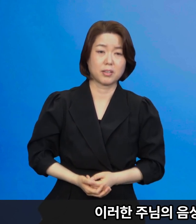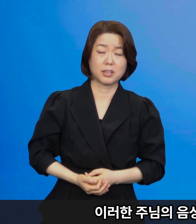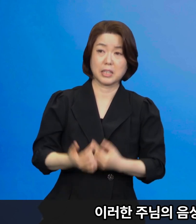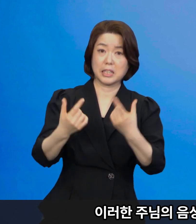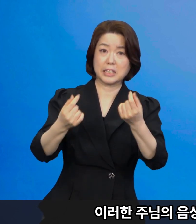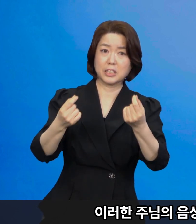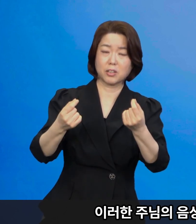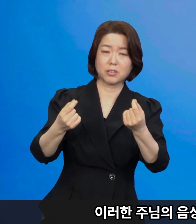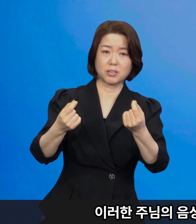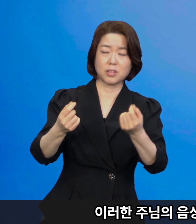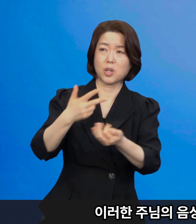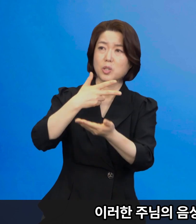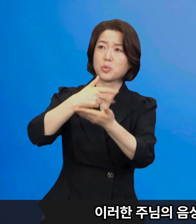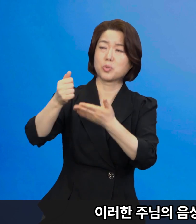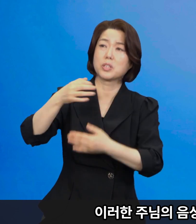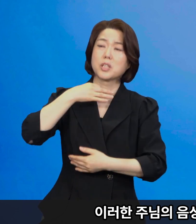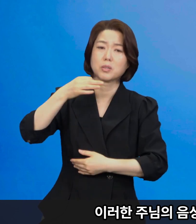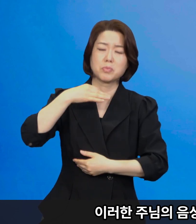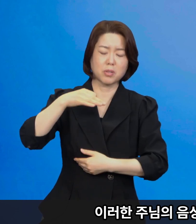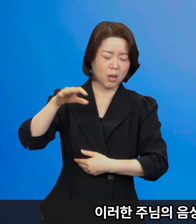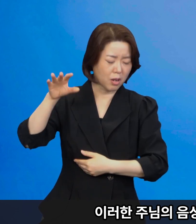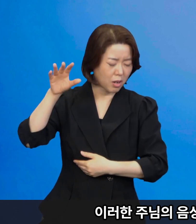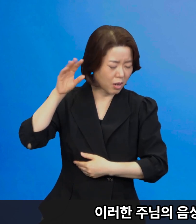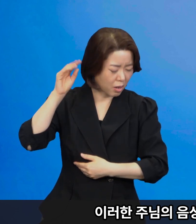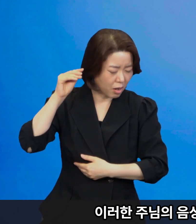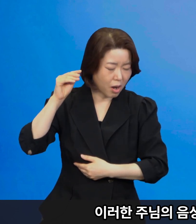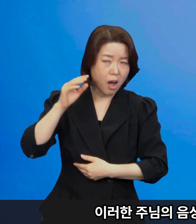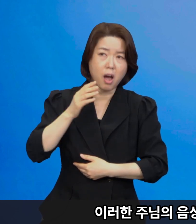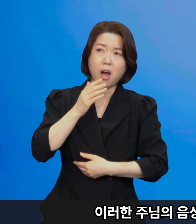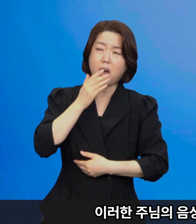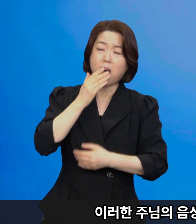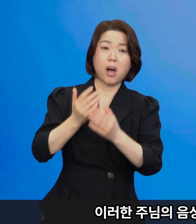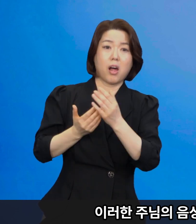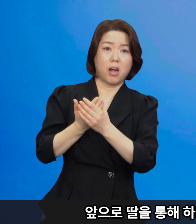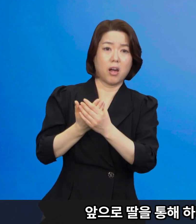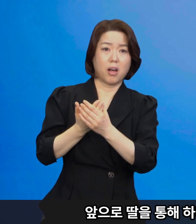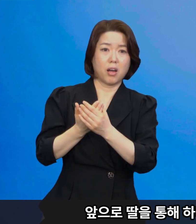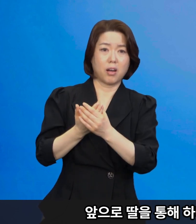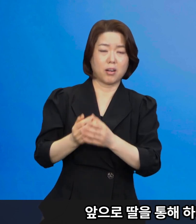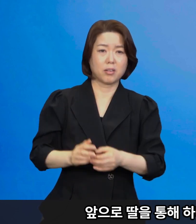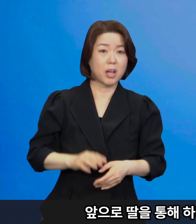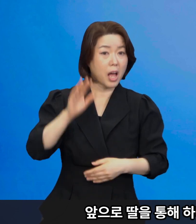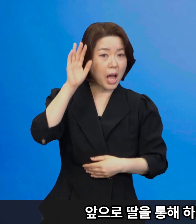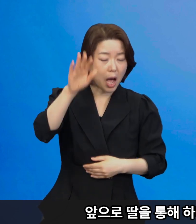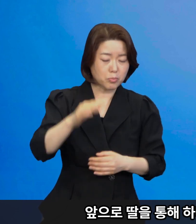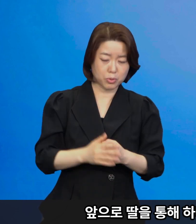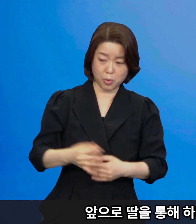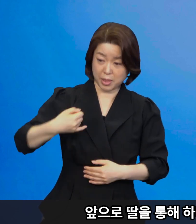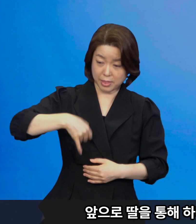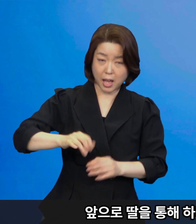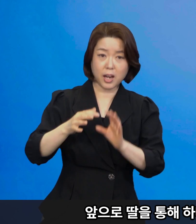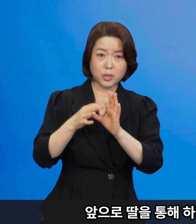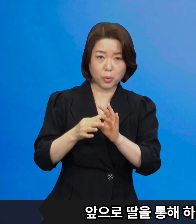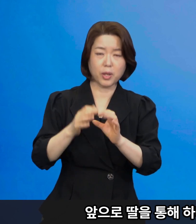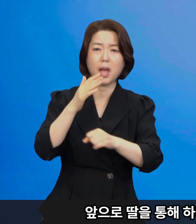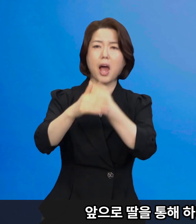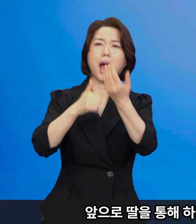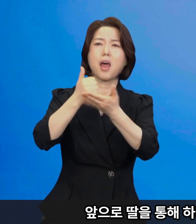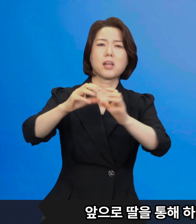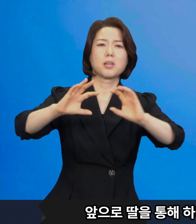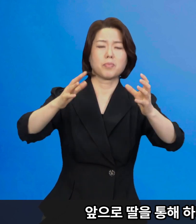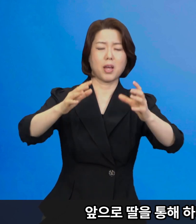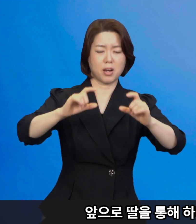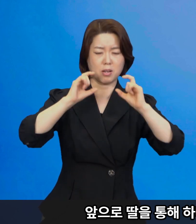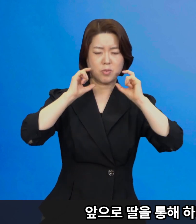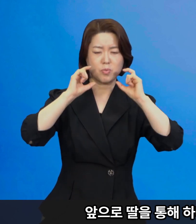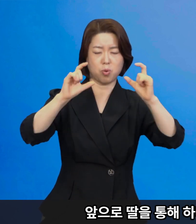이러한 주님의 음성이 들리기 시작했습니다. 앞으로 딸을 통해 하나님 나라가